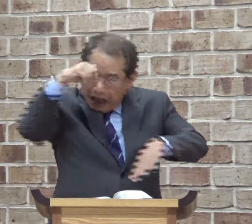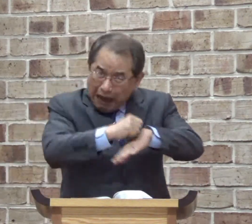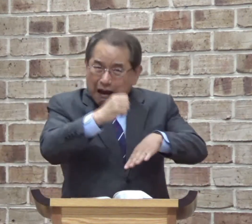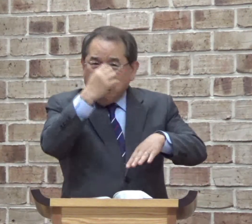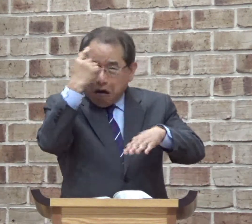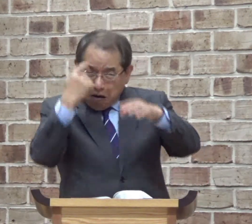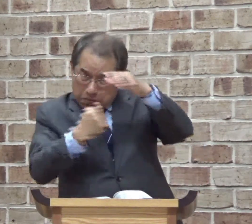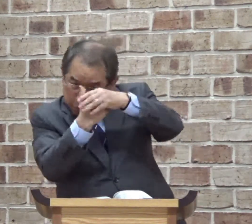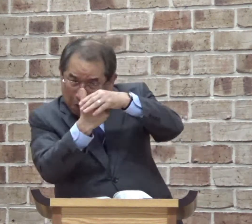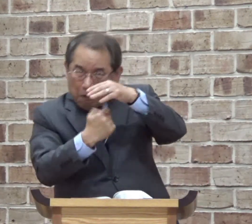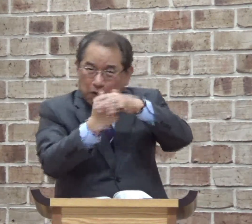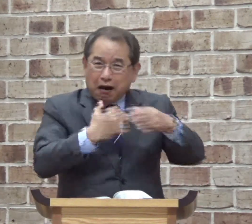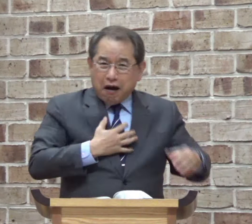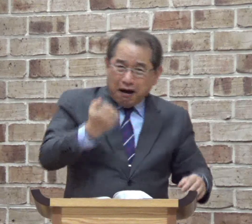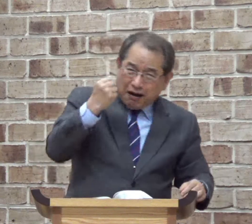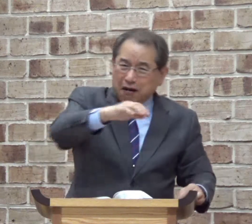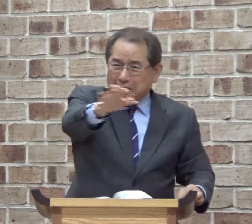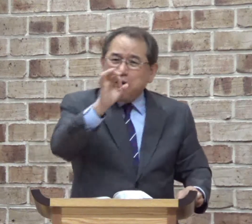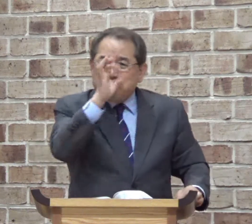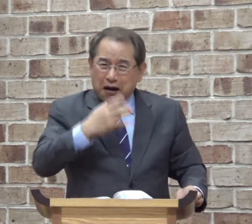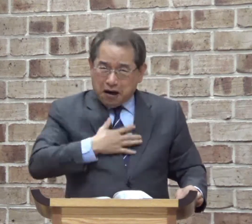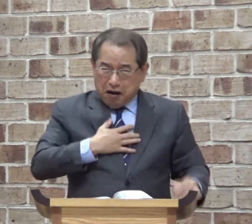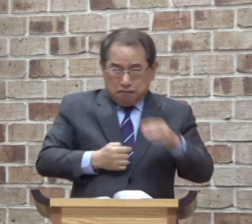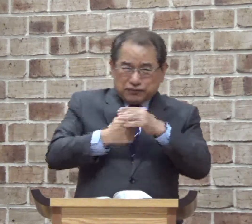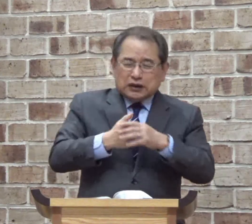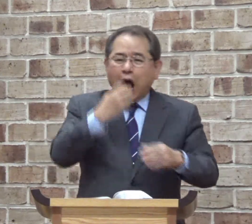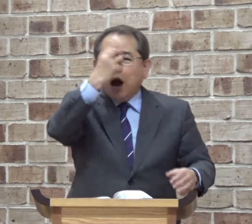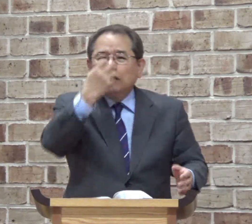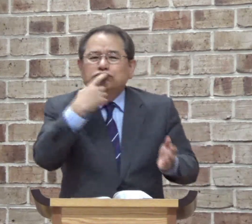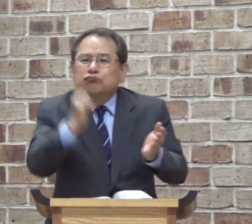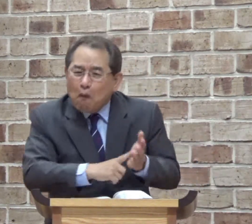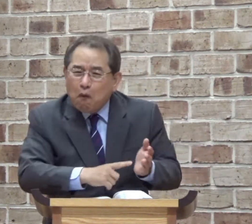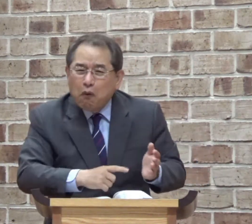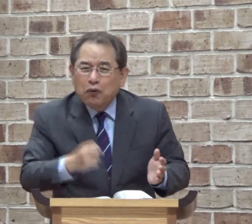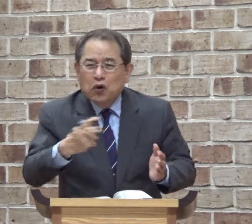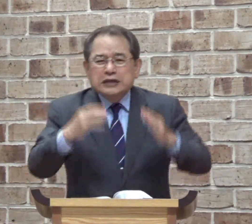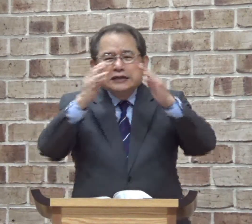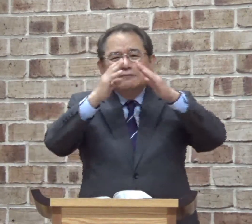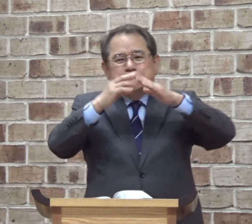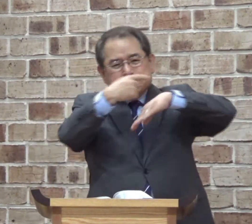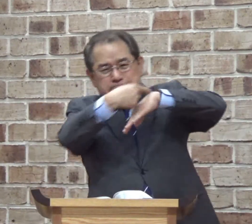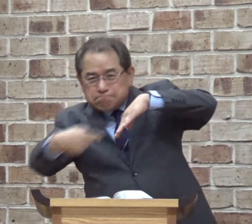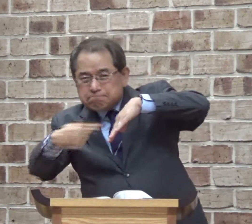재능 있는 사람도, 능력 있는 사람도 교만해지기 쉽습니다. 가문이 좋은 사람도